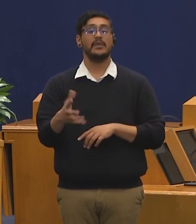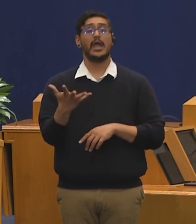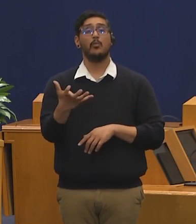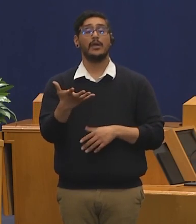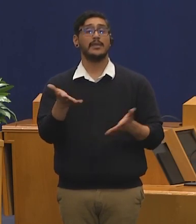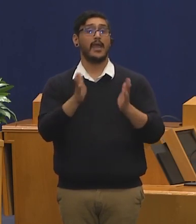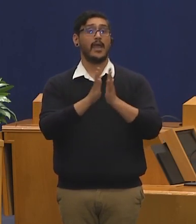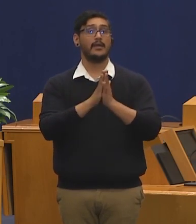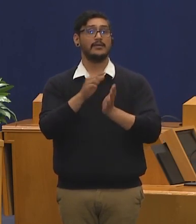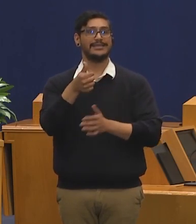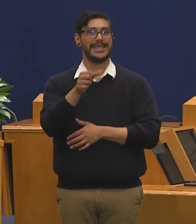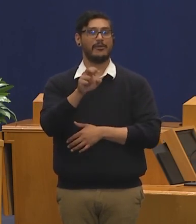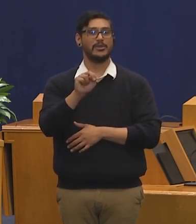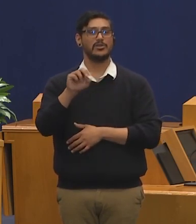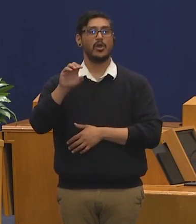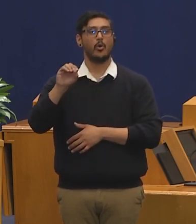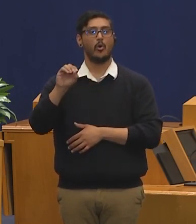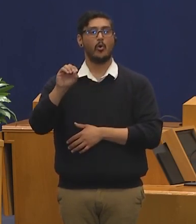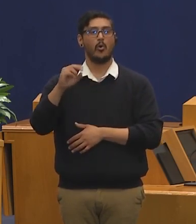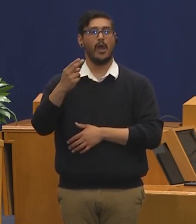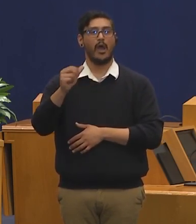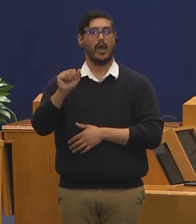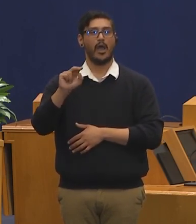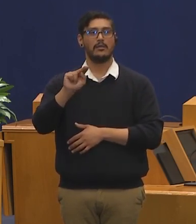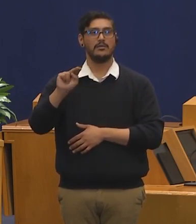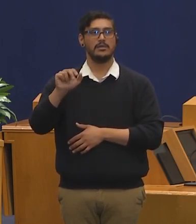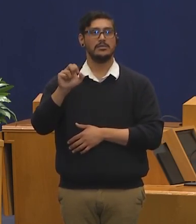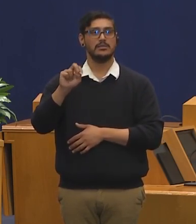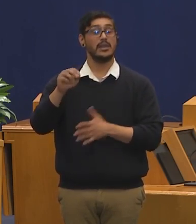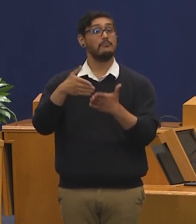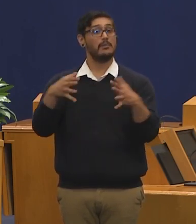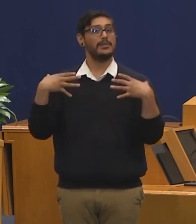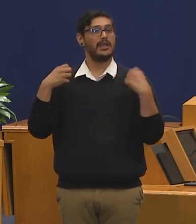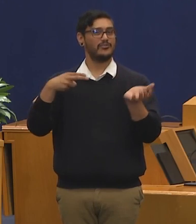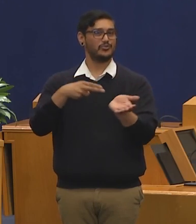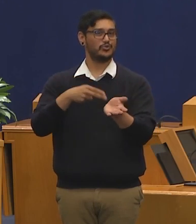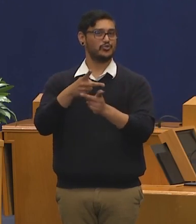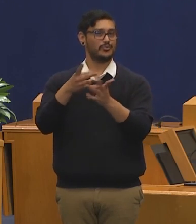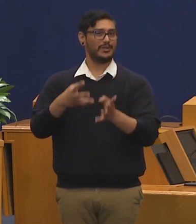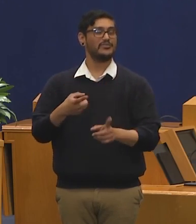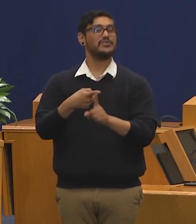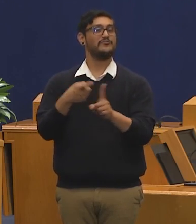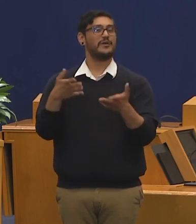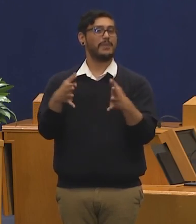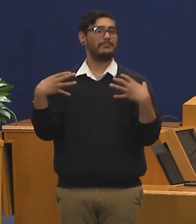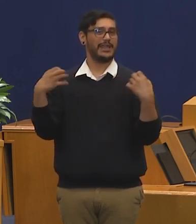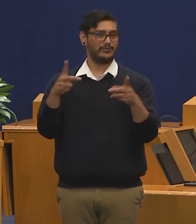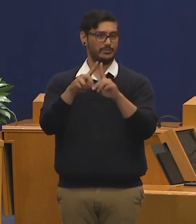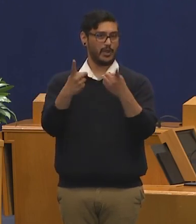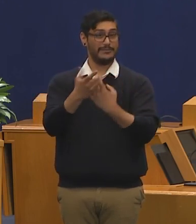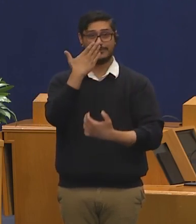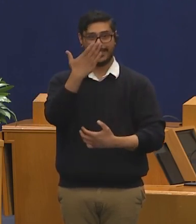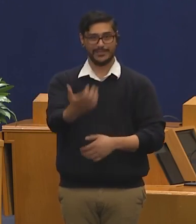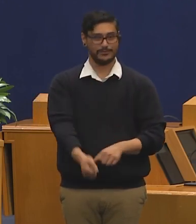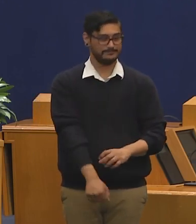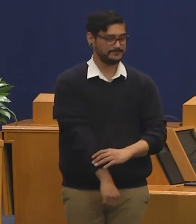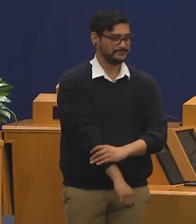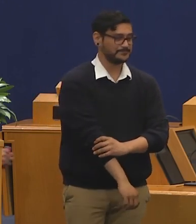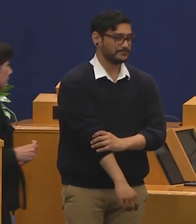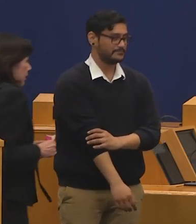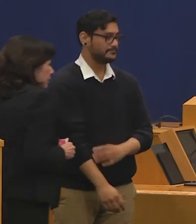ask Garen Ohanesian, our Public Health Nursing Supervisor representing Public Health, to please join us. Thank you.